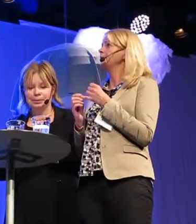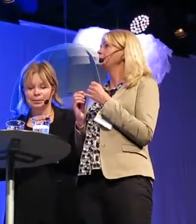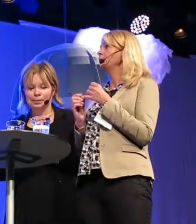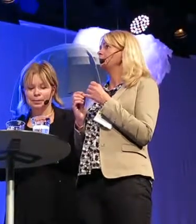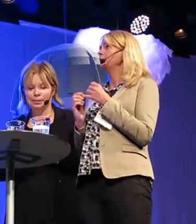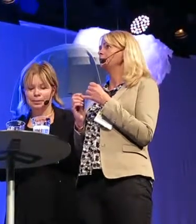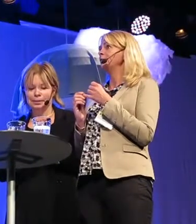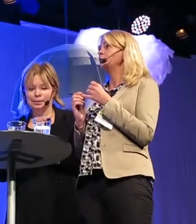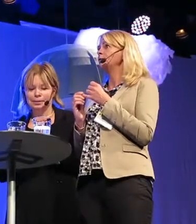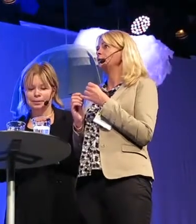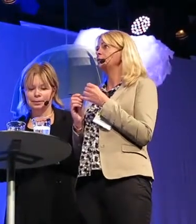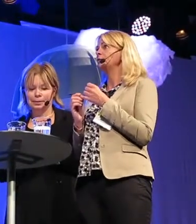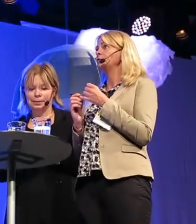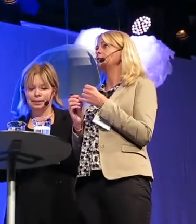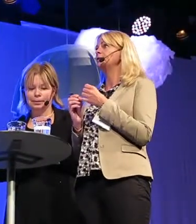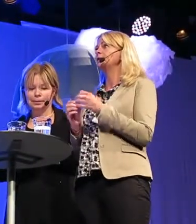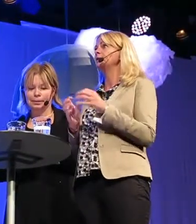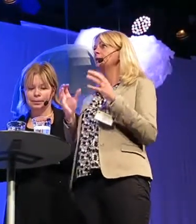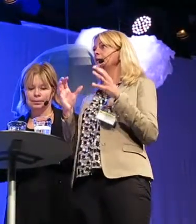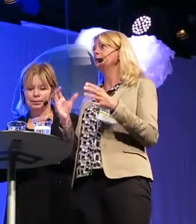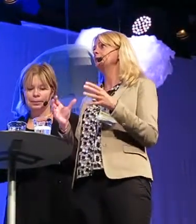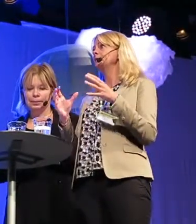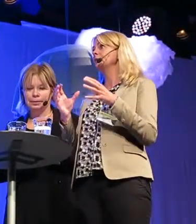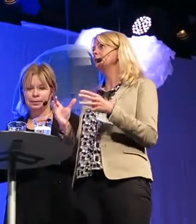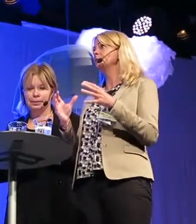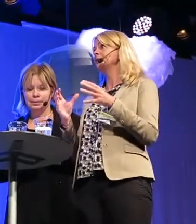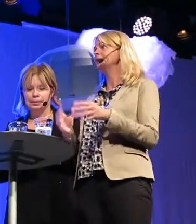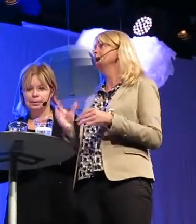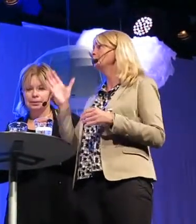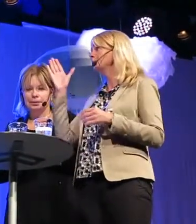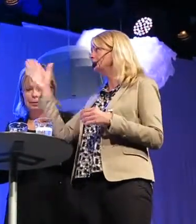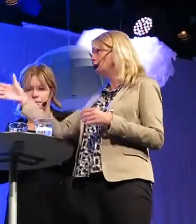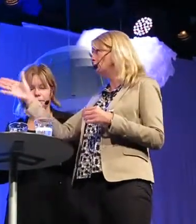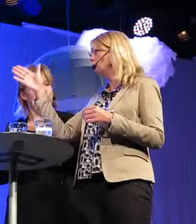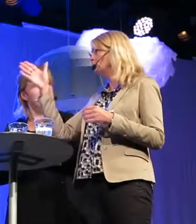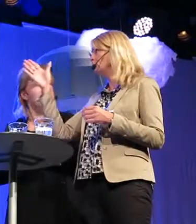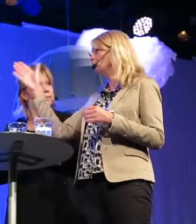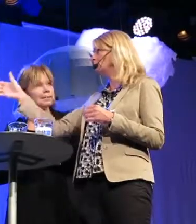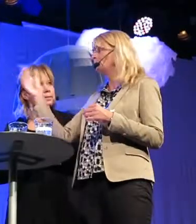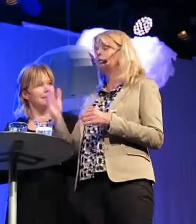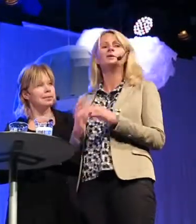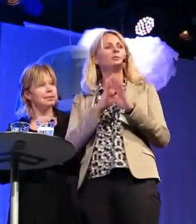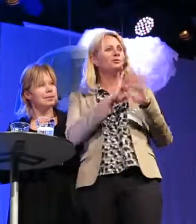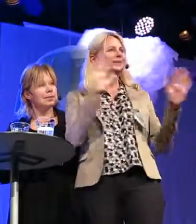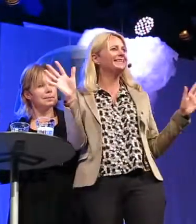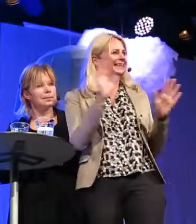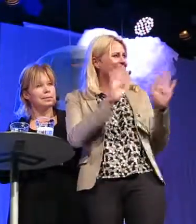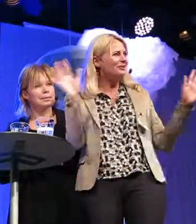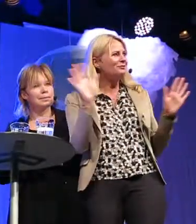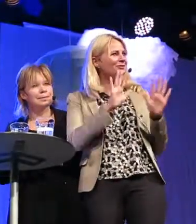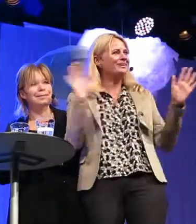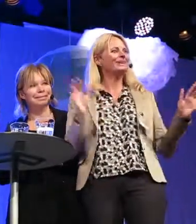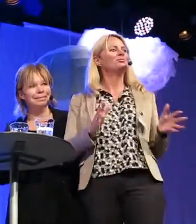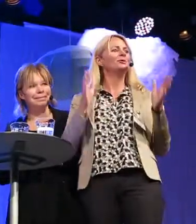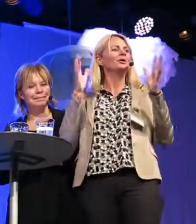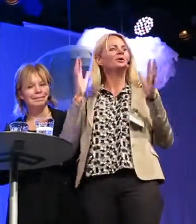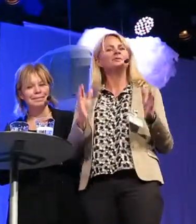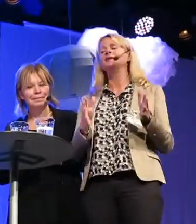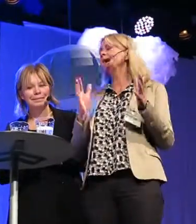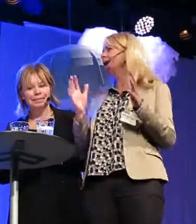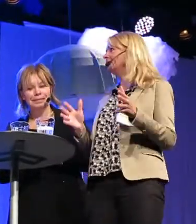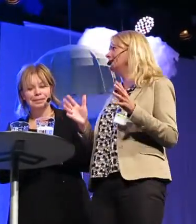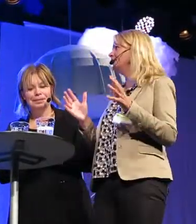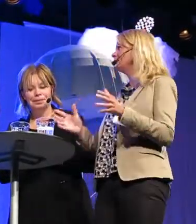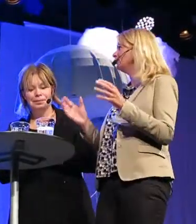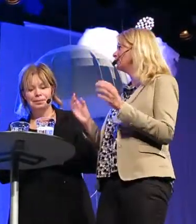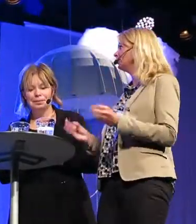samarbetar väldigt mycket med svensk skogsindustri, för vi ser att den svenska skogen, och det ska vara ett hållbart skogsbruk, det behöver vi inte fundera på,